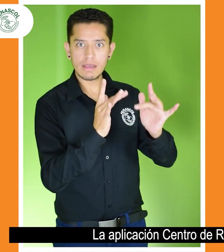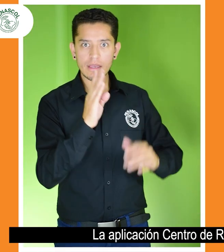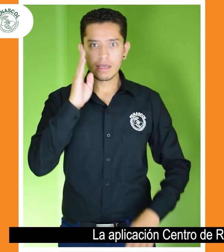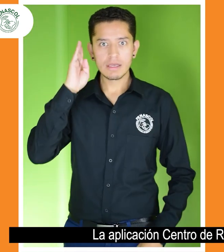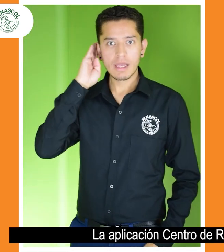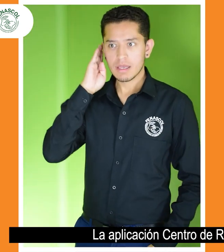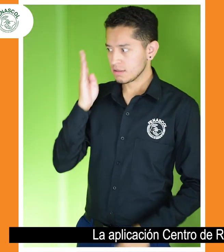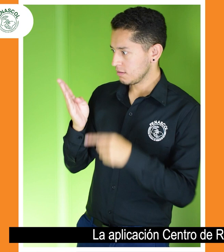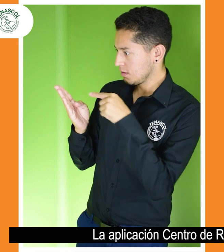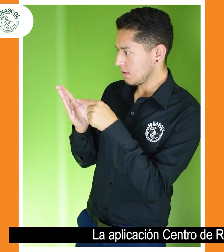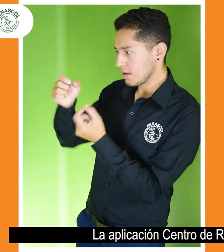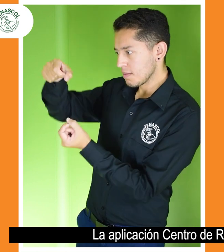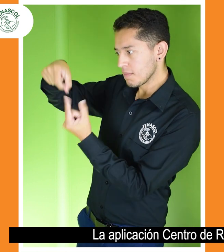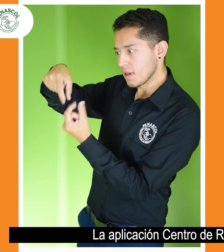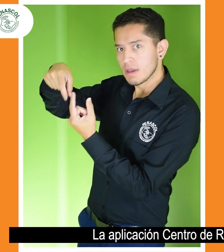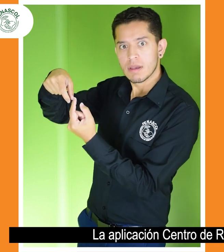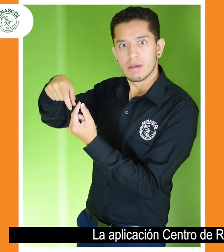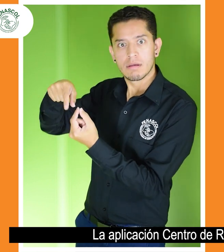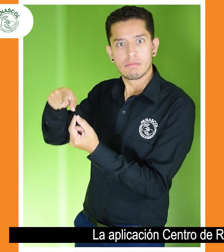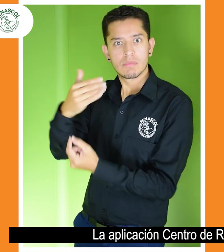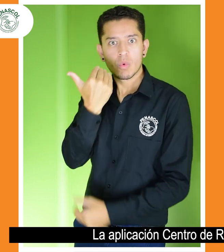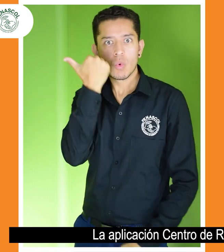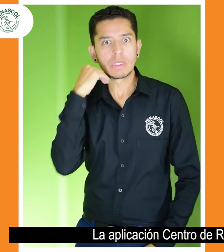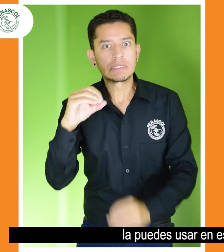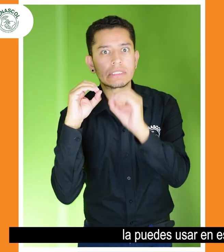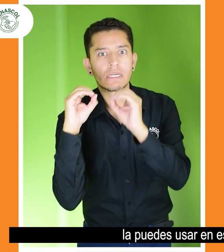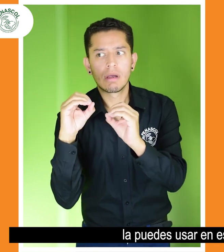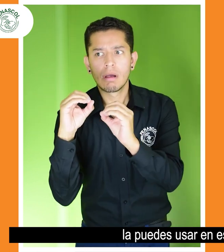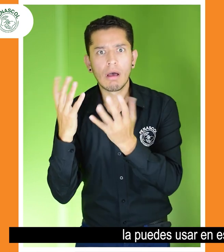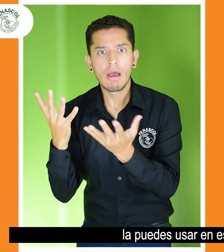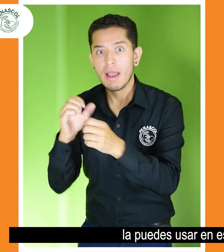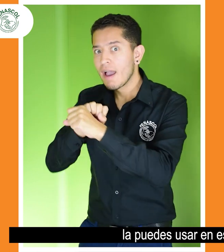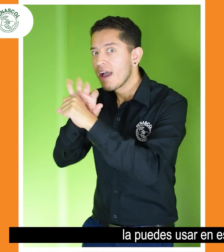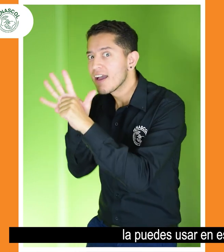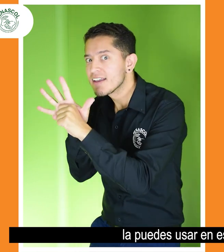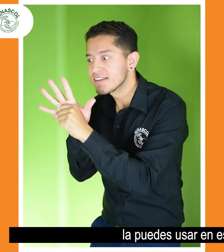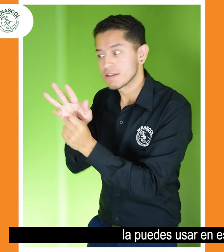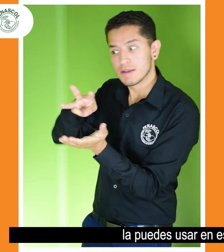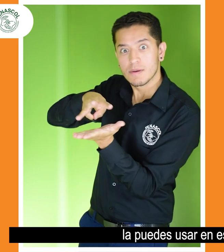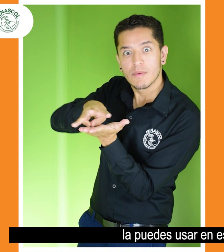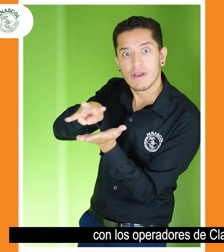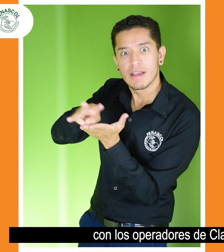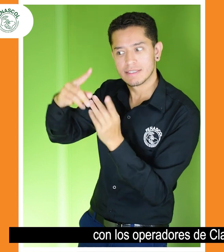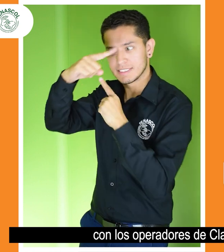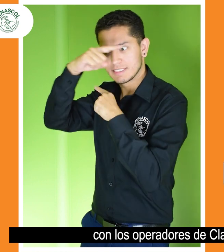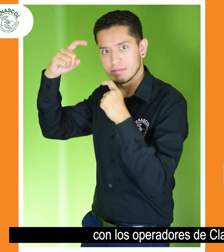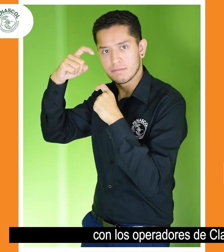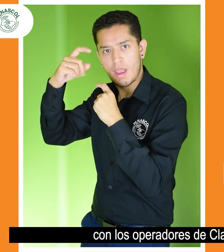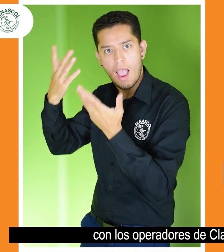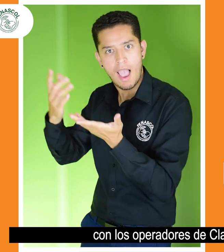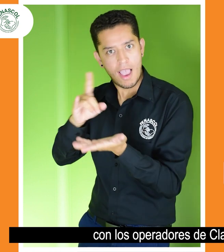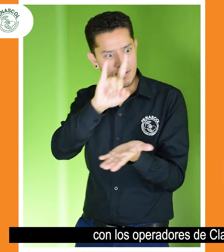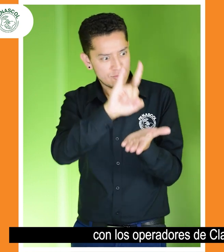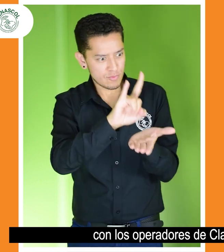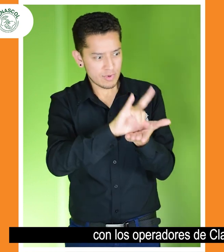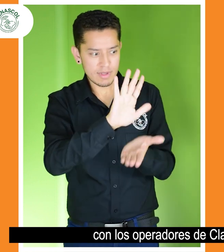La aplicación Centro de Relevo es tarifa cero. La puedes usar en esta modalidad con los operadores de